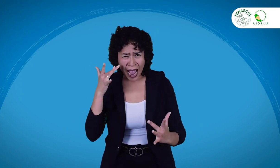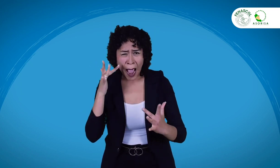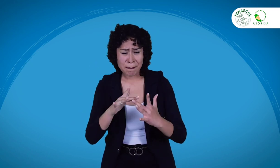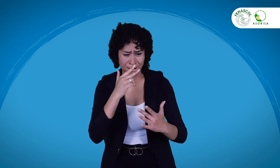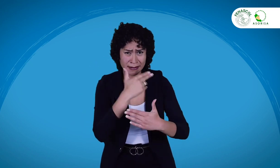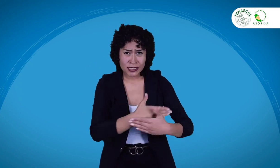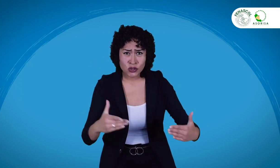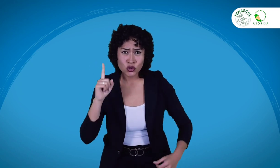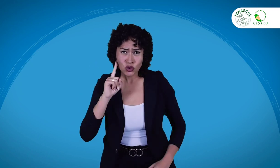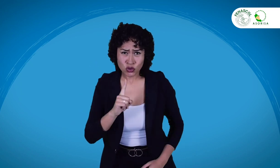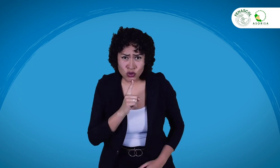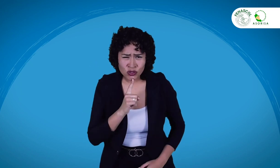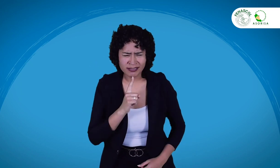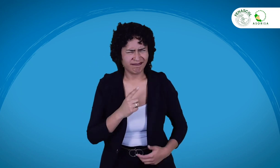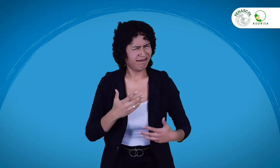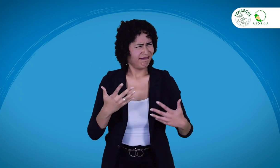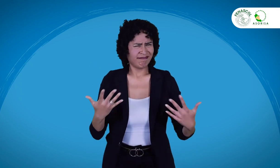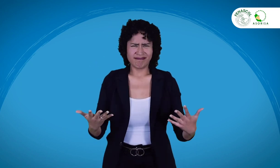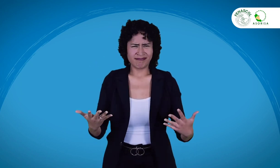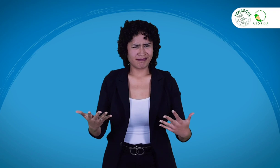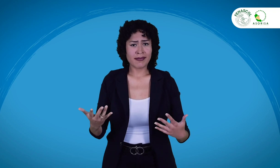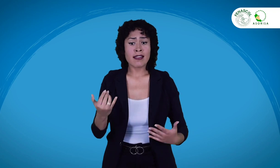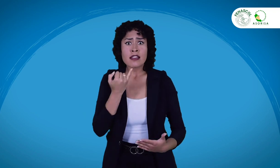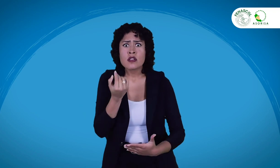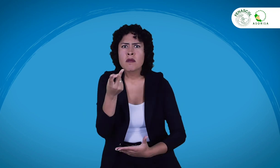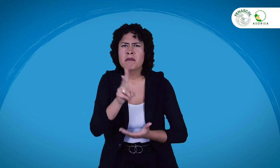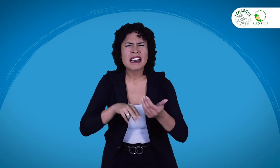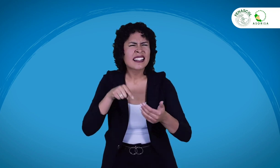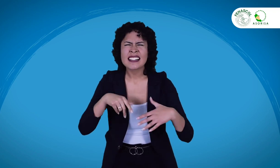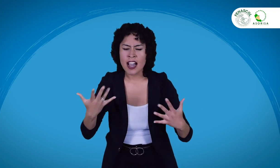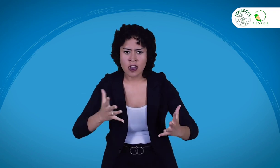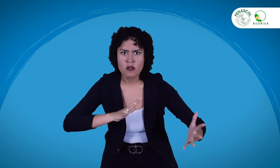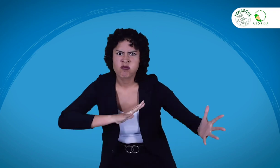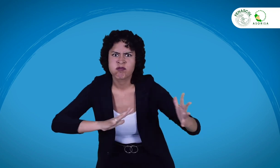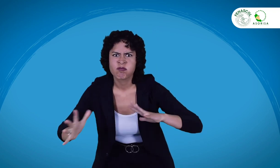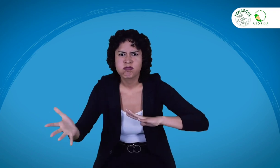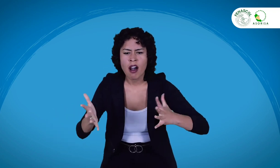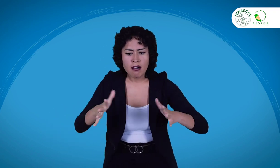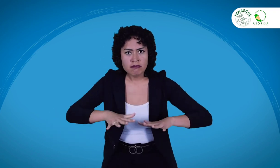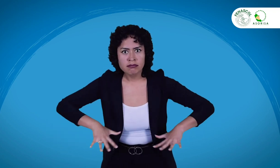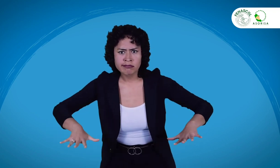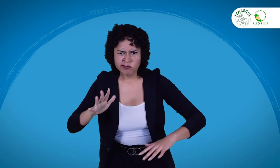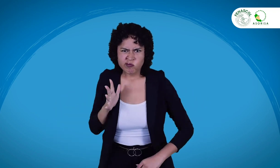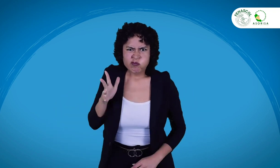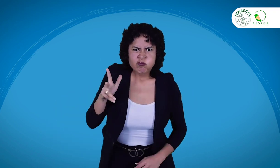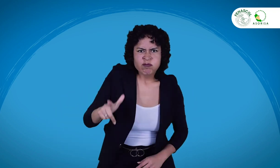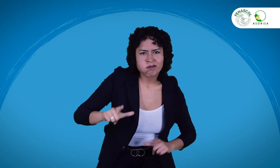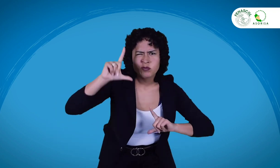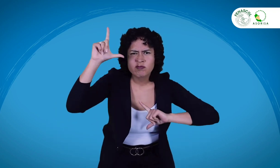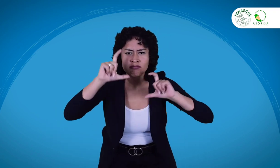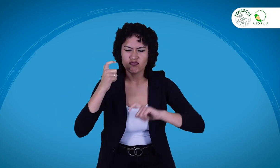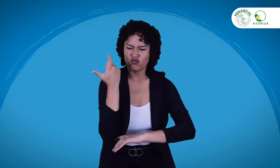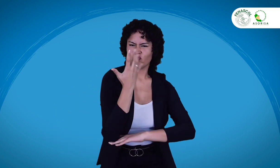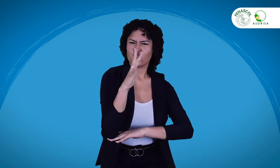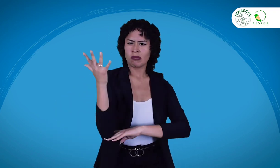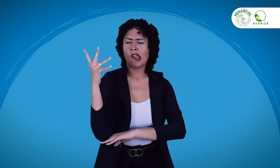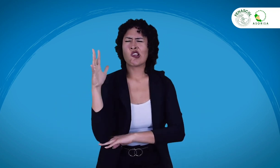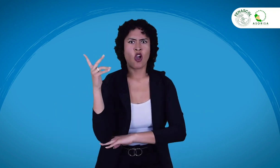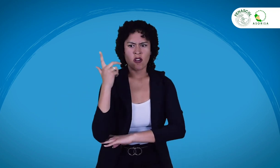de educación bilingüe usando dos lenguas en simultáneo es pertinente para los niños no el modelo bilingüe de tener en cuenta todas las características propias de